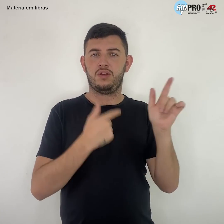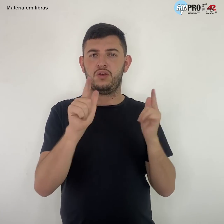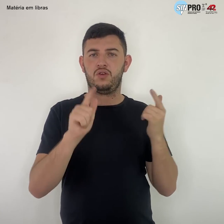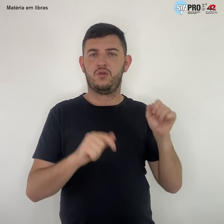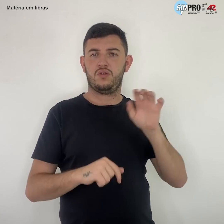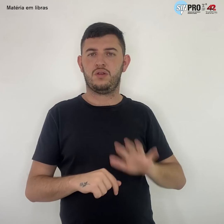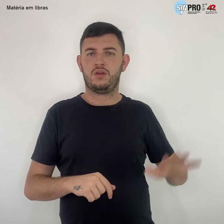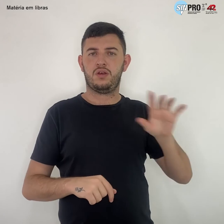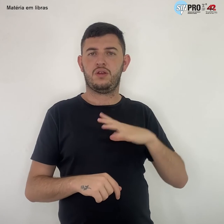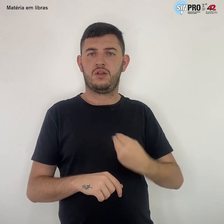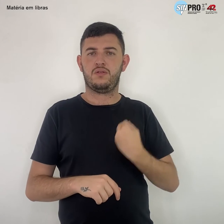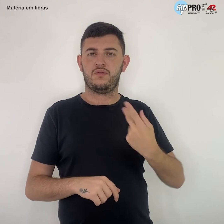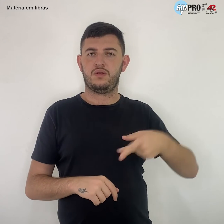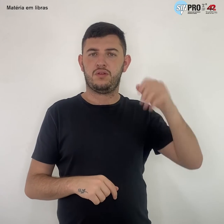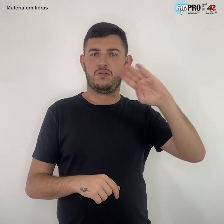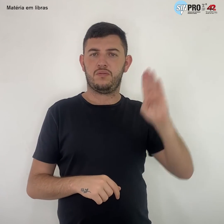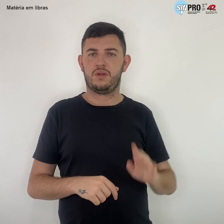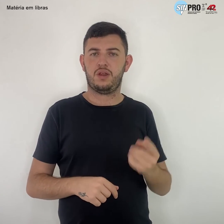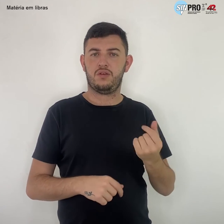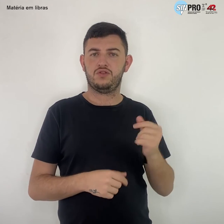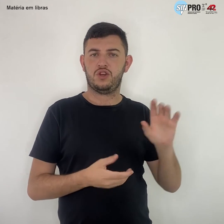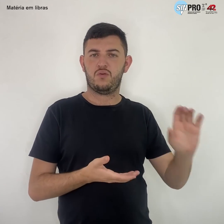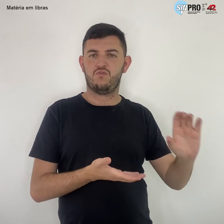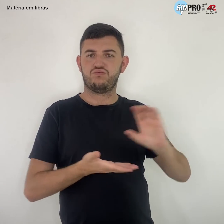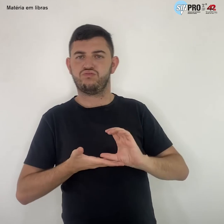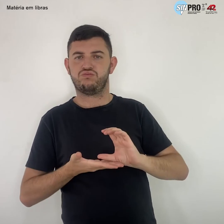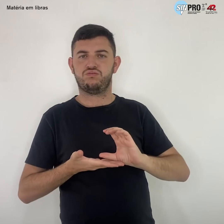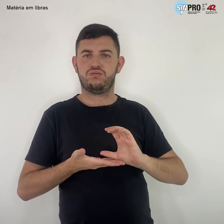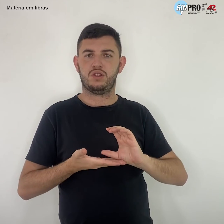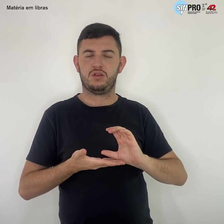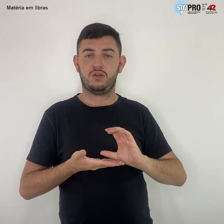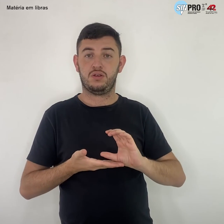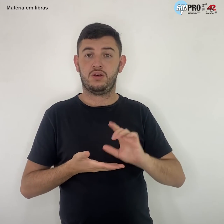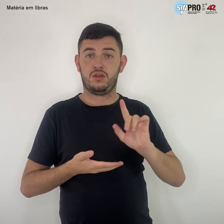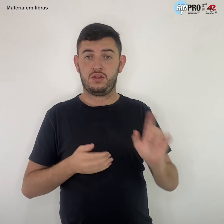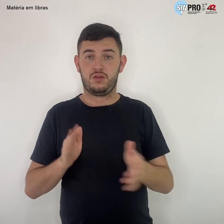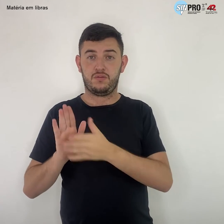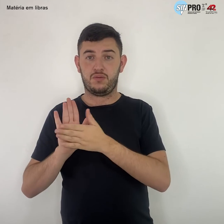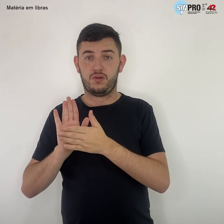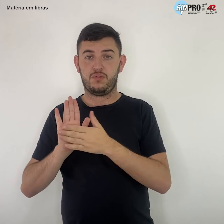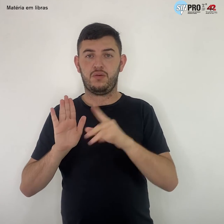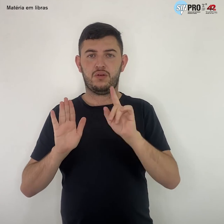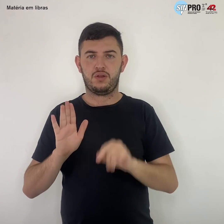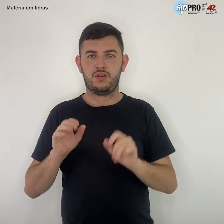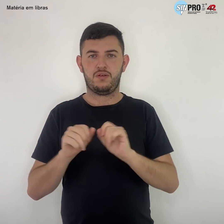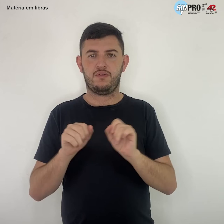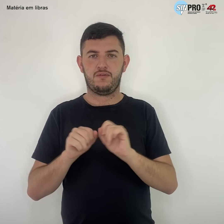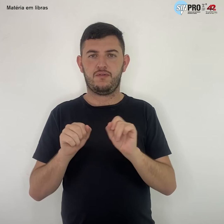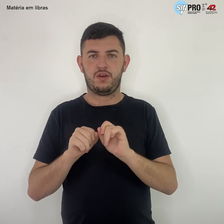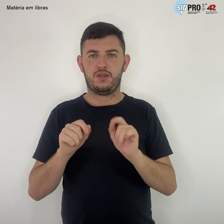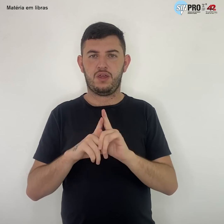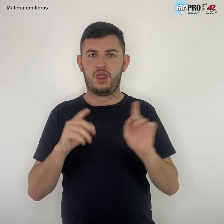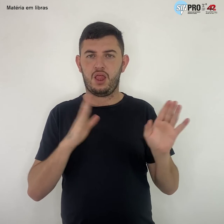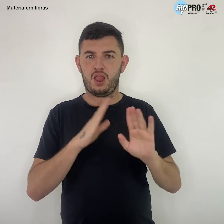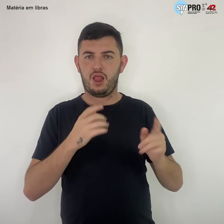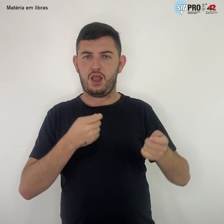da vida do país. A proposta visa a aplicar o calote nos precatórios para liberar